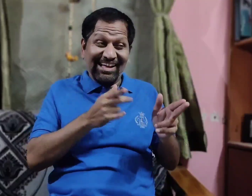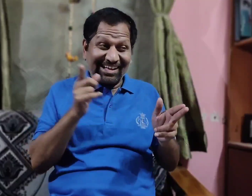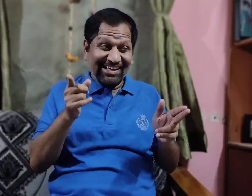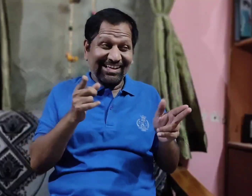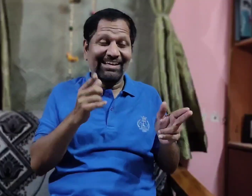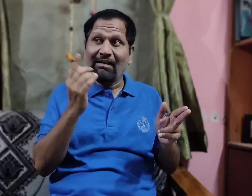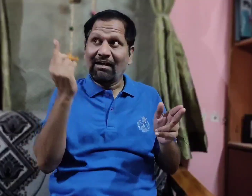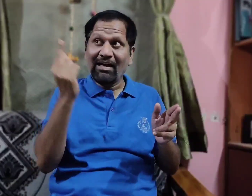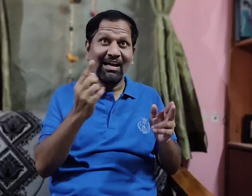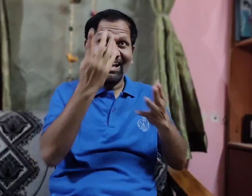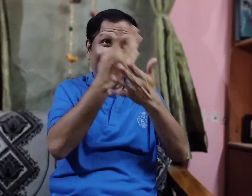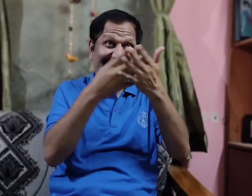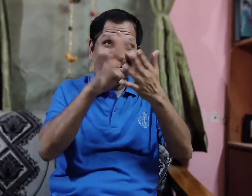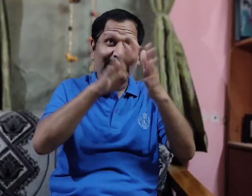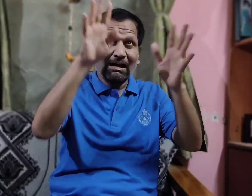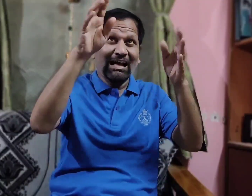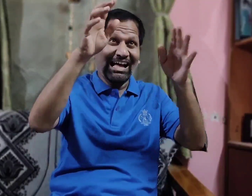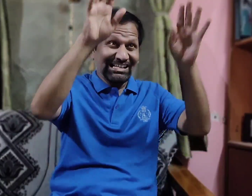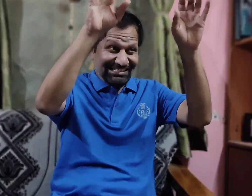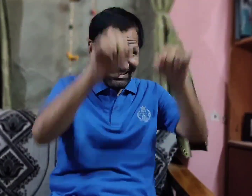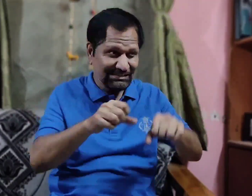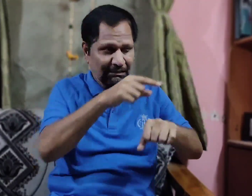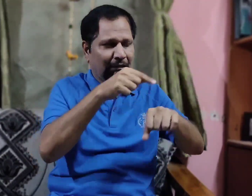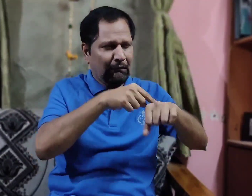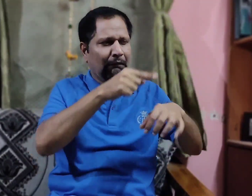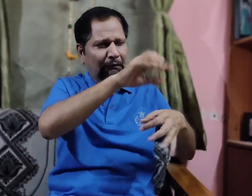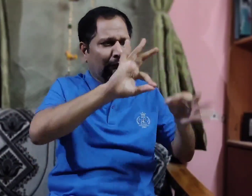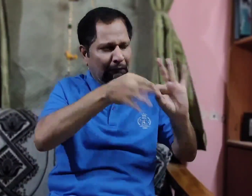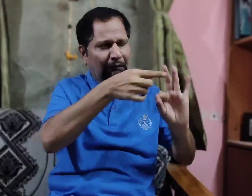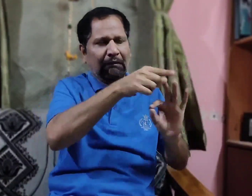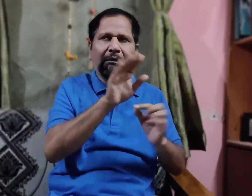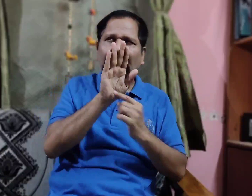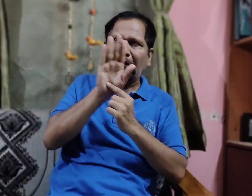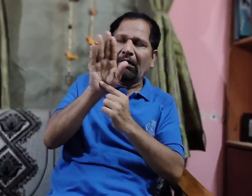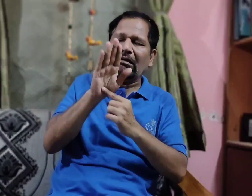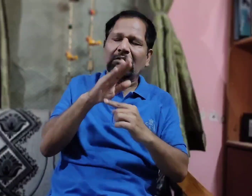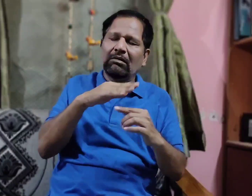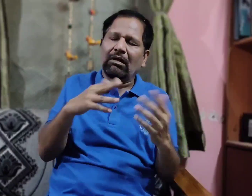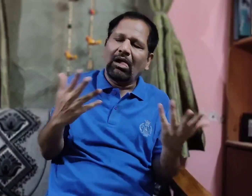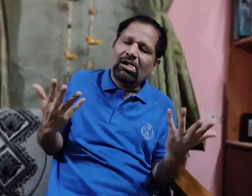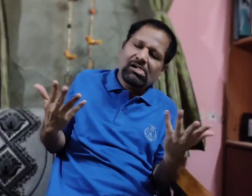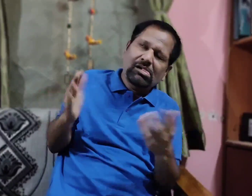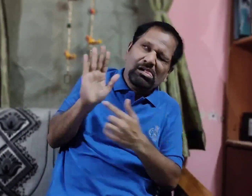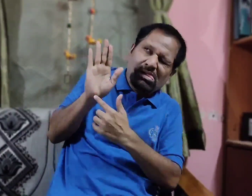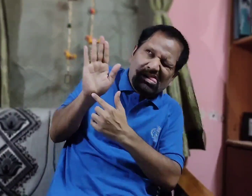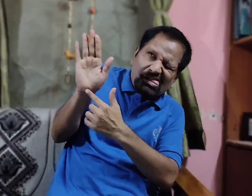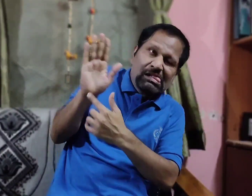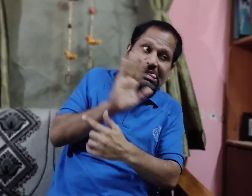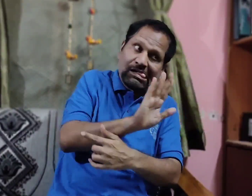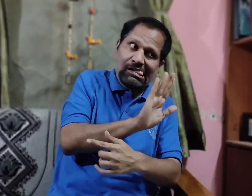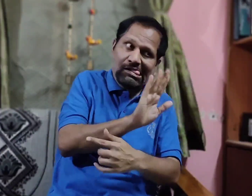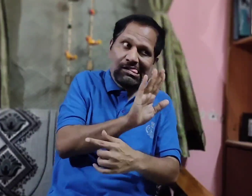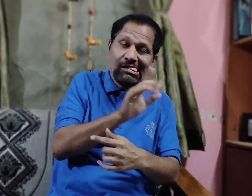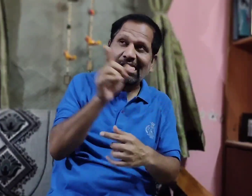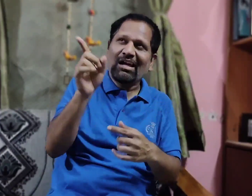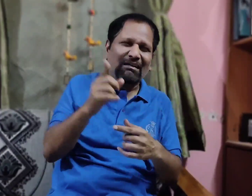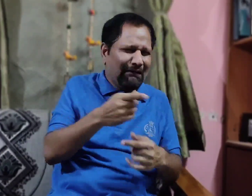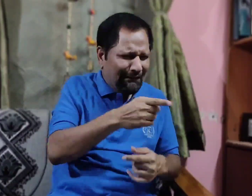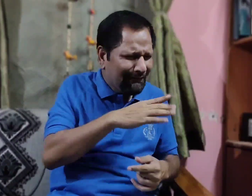ताऊ ने उनको आइडिया दिया, उपाय बताया कि जब शिकारी ये जाल उतारेगा ज़मीन पर तो तुम सब मरने का नाटक